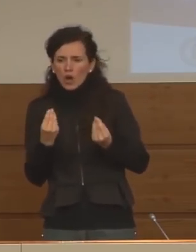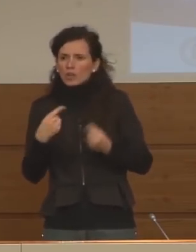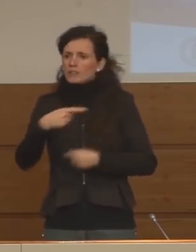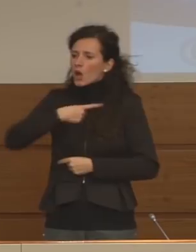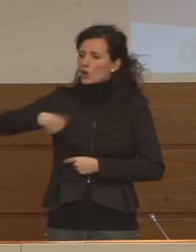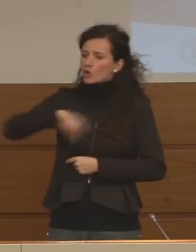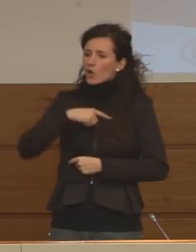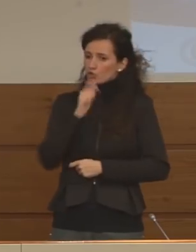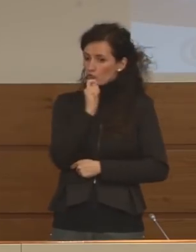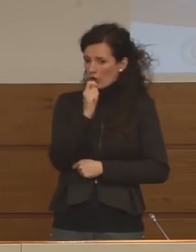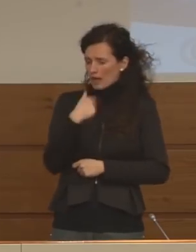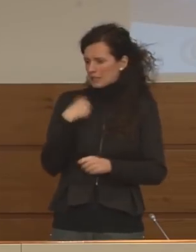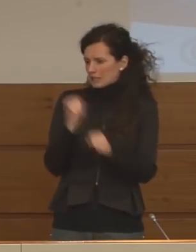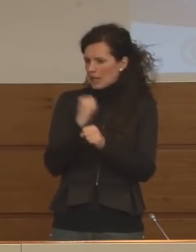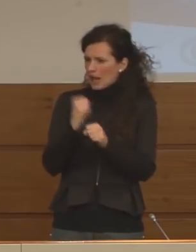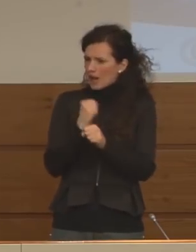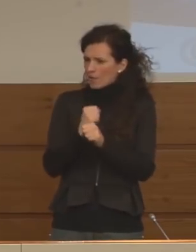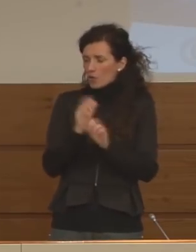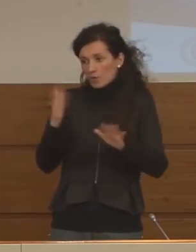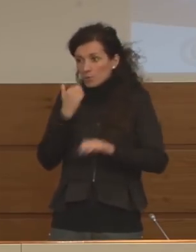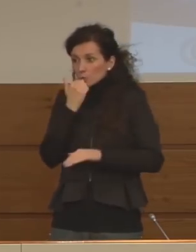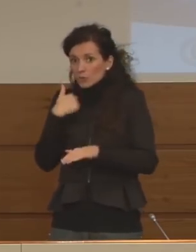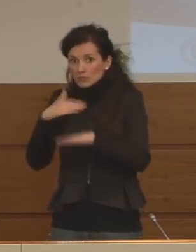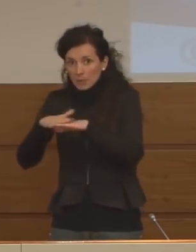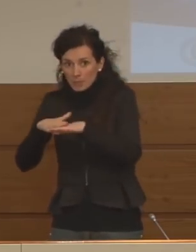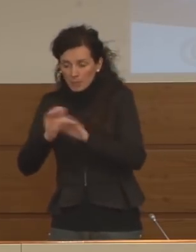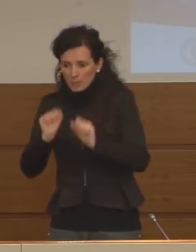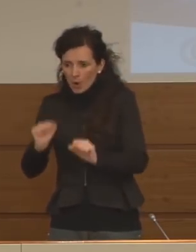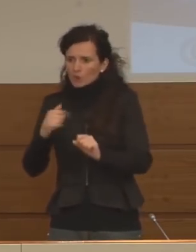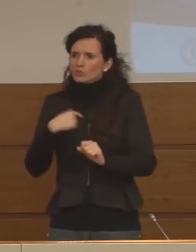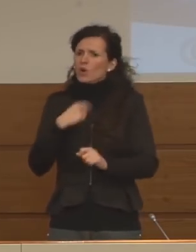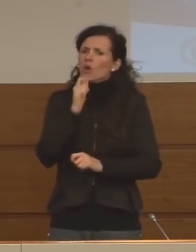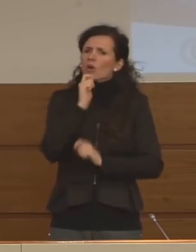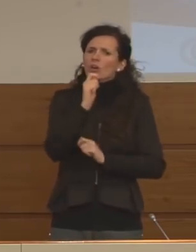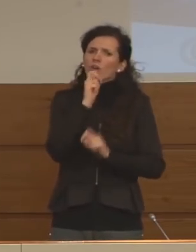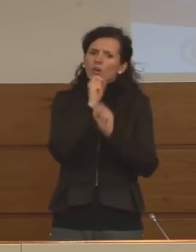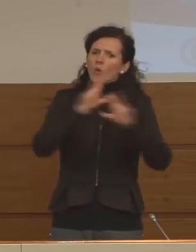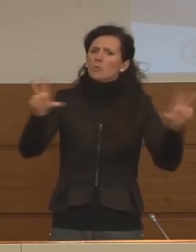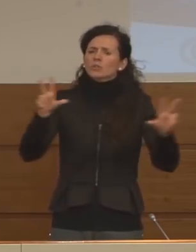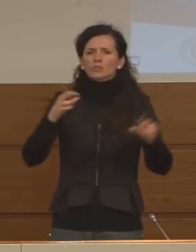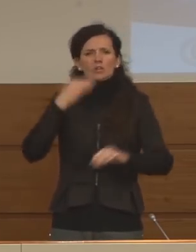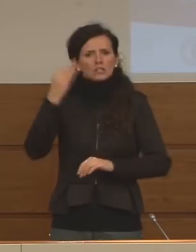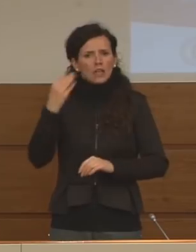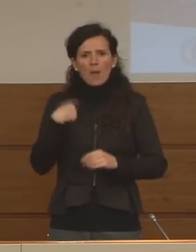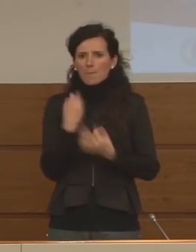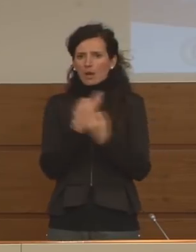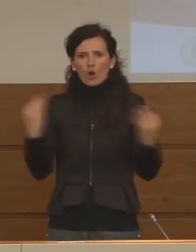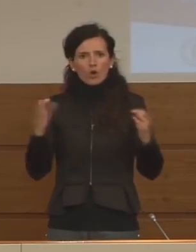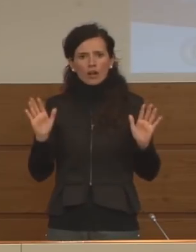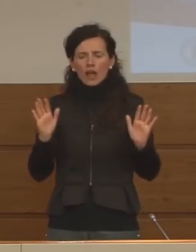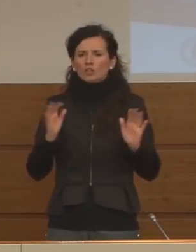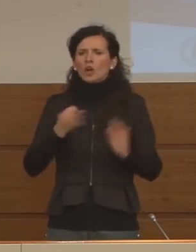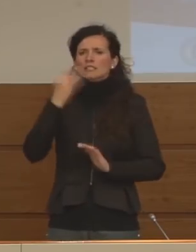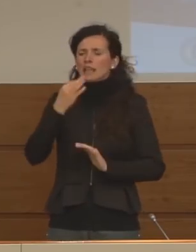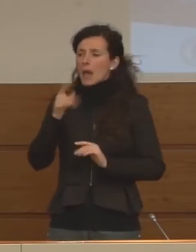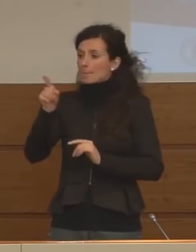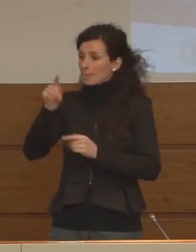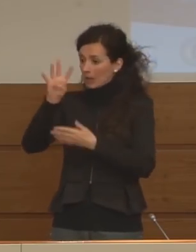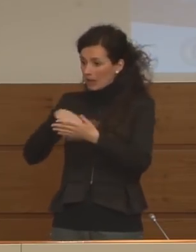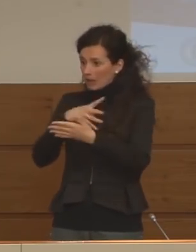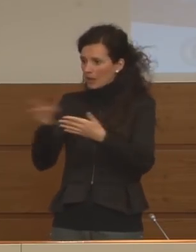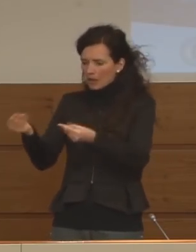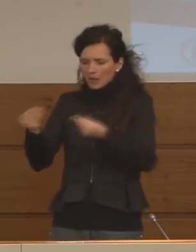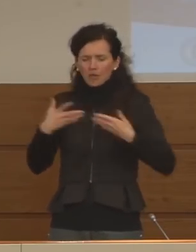permetta commissario chiudo è stata sempre corretta perché noi abbiamo semplicemente acquisito i dati da voi e li abbiamo